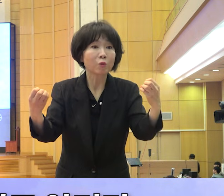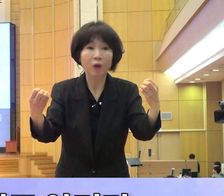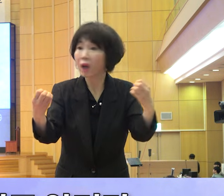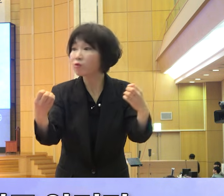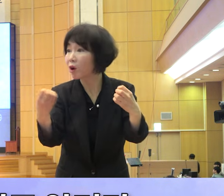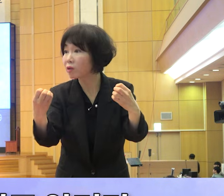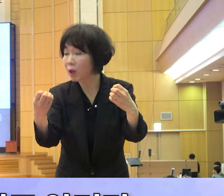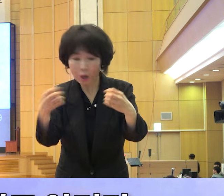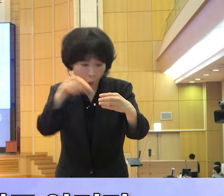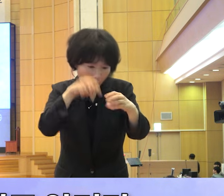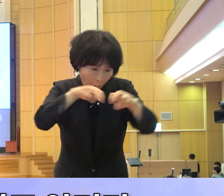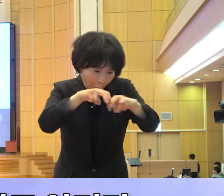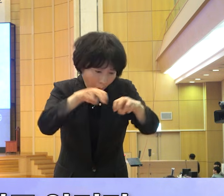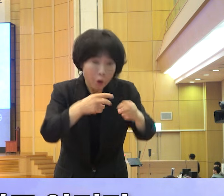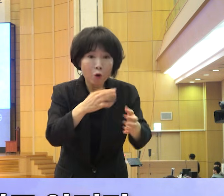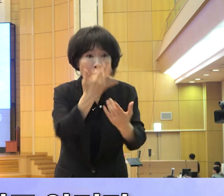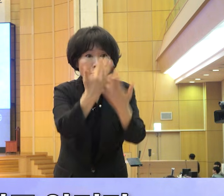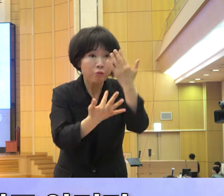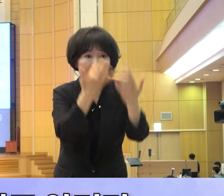속에는 불씨가 없어요.